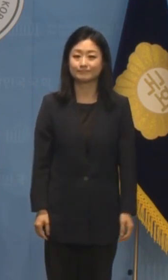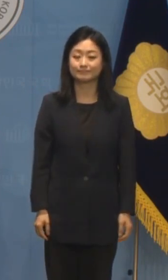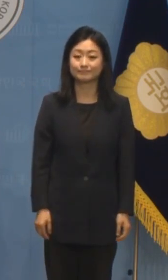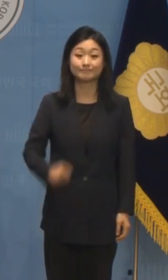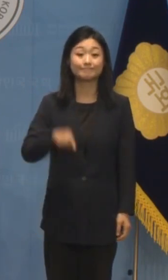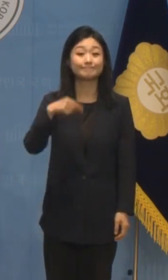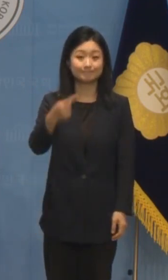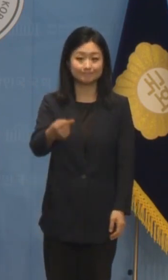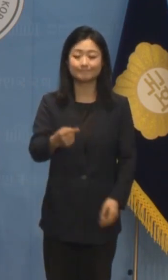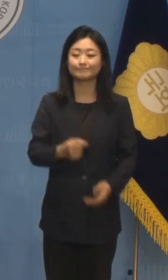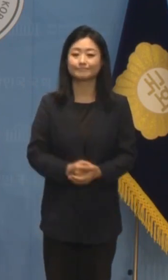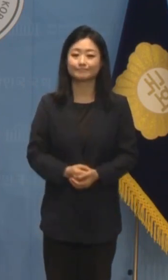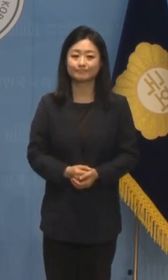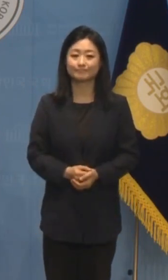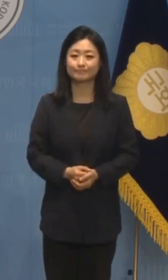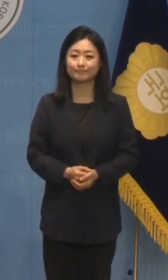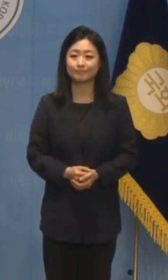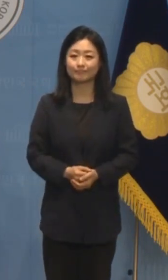브리핑 이어하겠습니다.